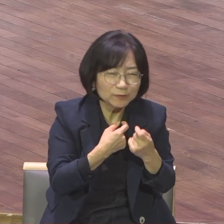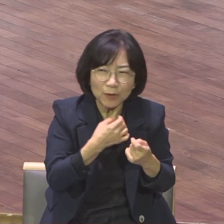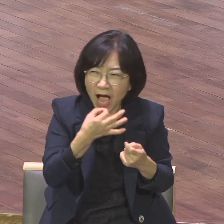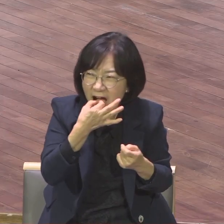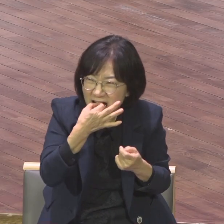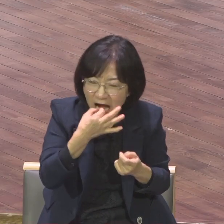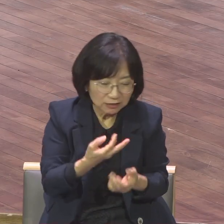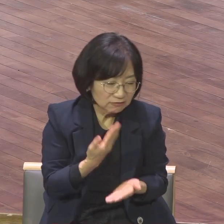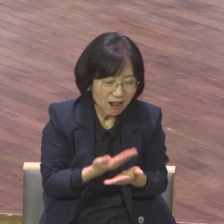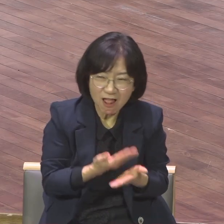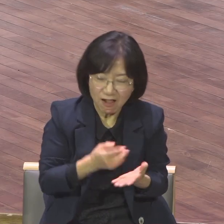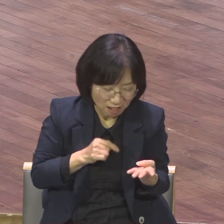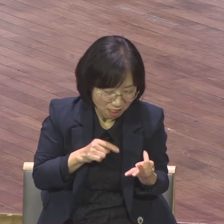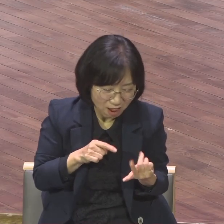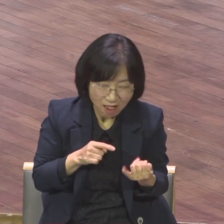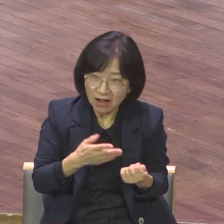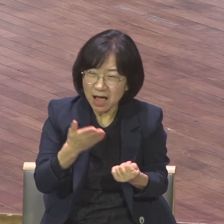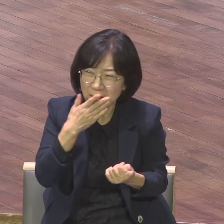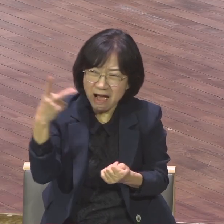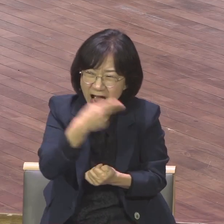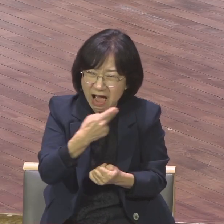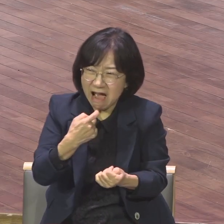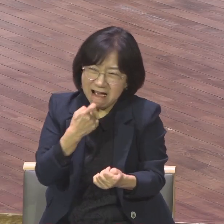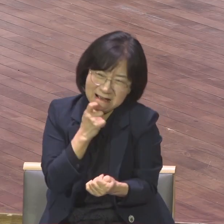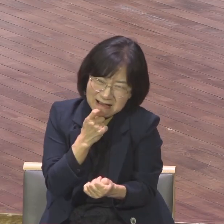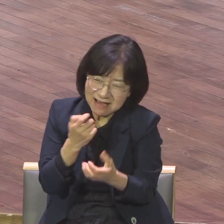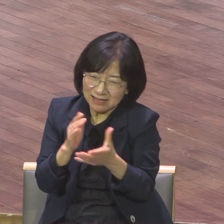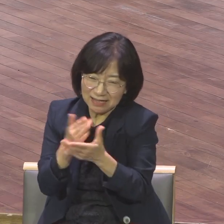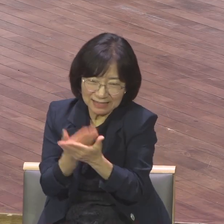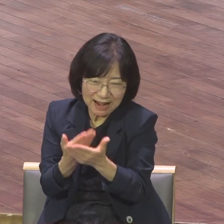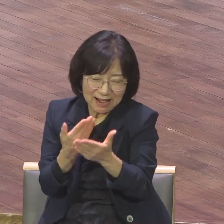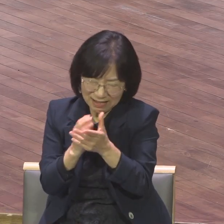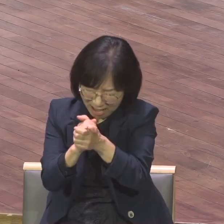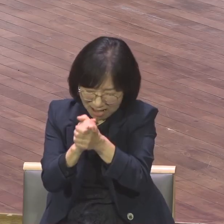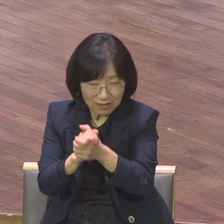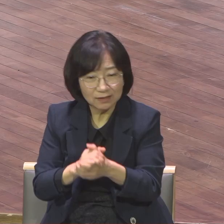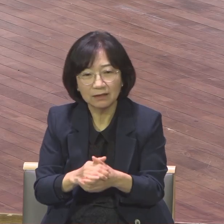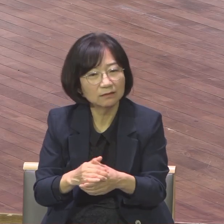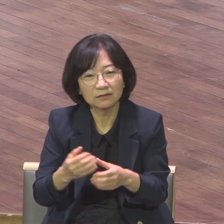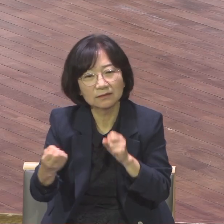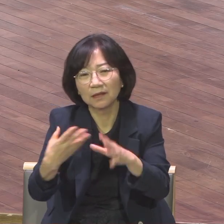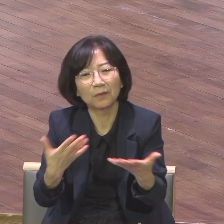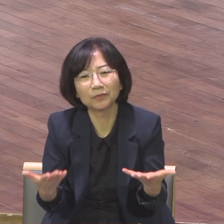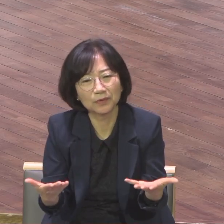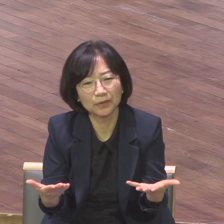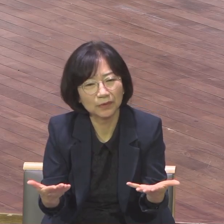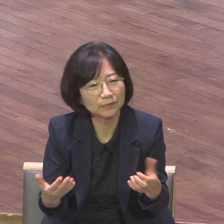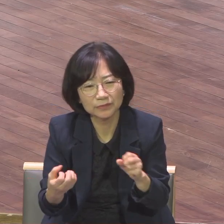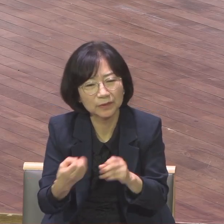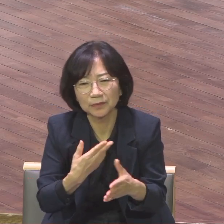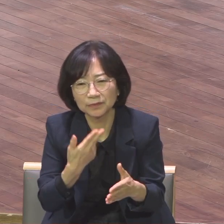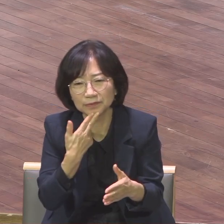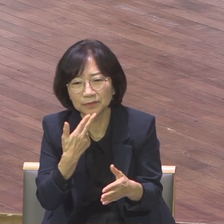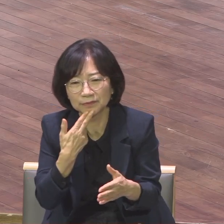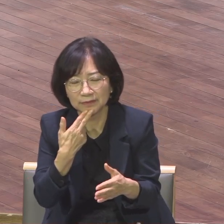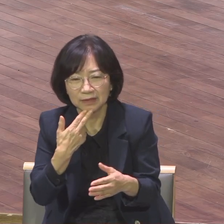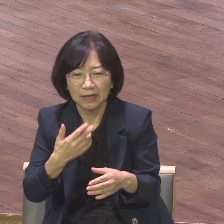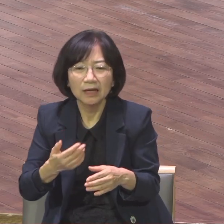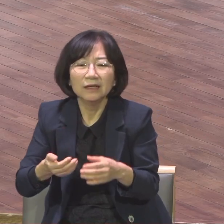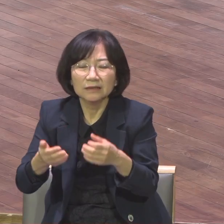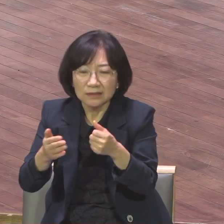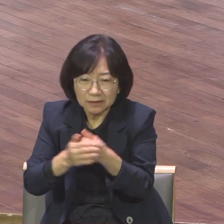없어요. 응답이 없다니까요. 하나님의 관심은 언약입니다. 언약. 하나님 말씀에 근거한